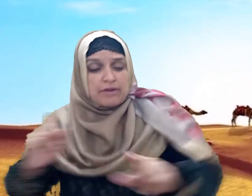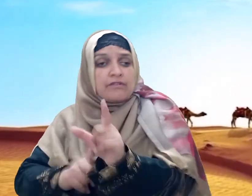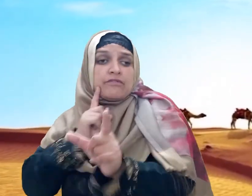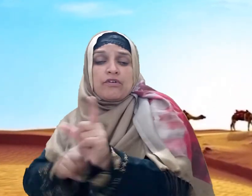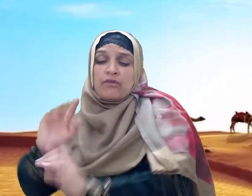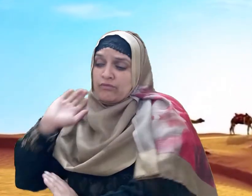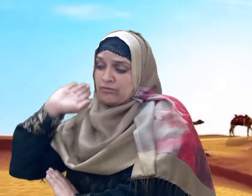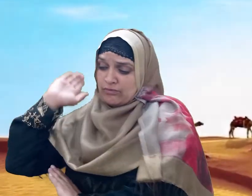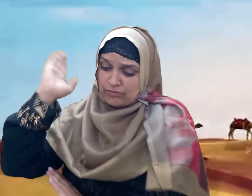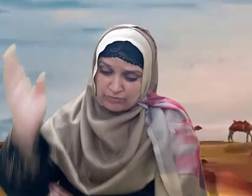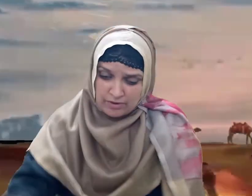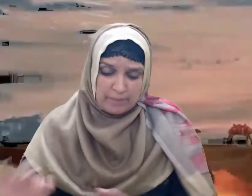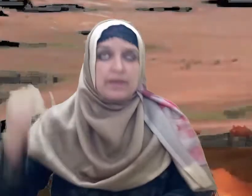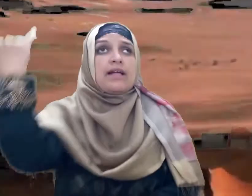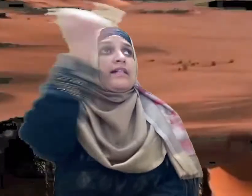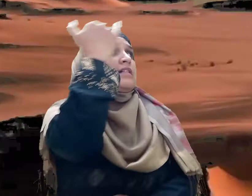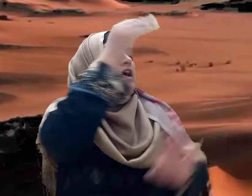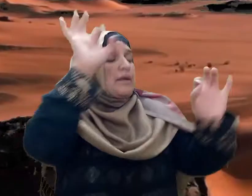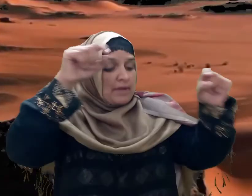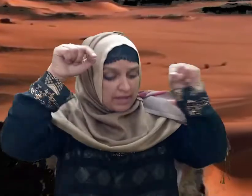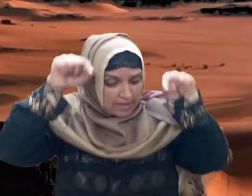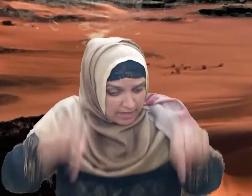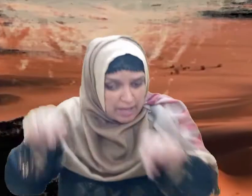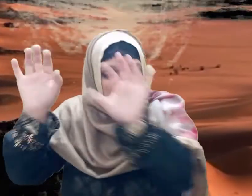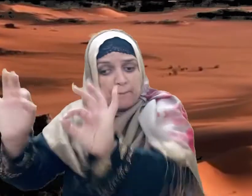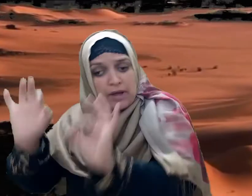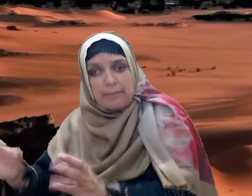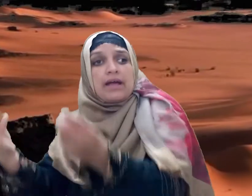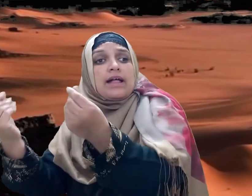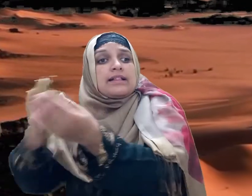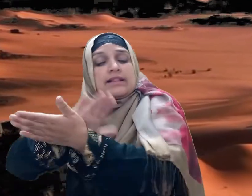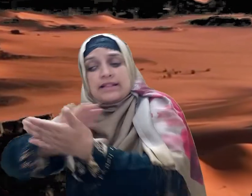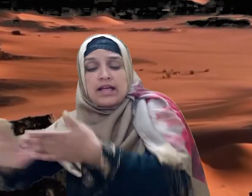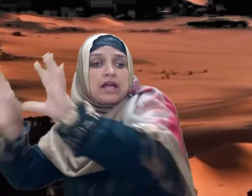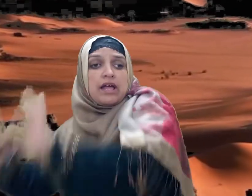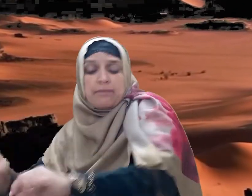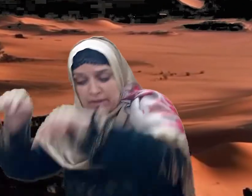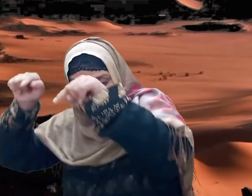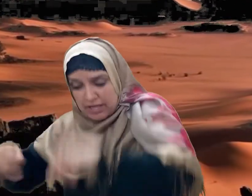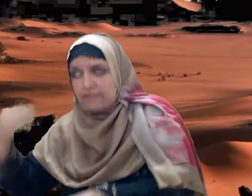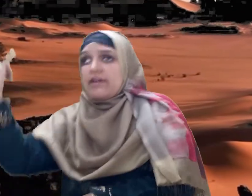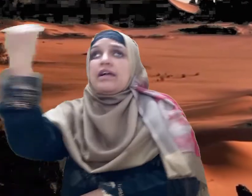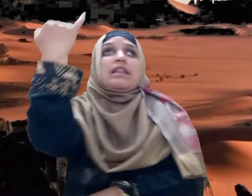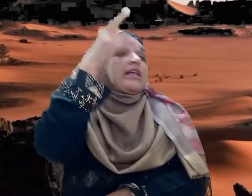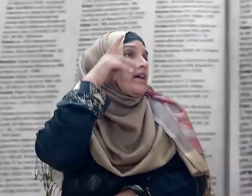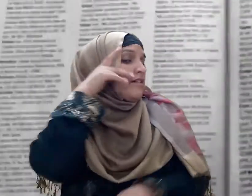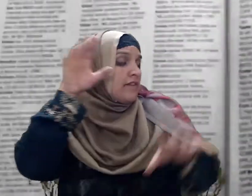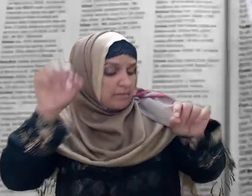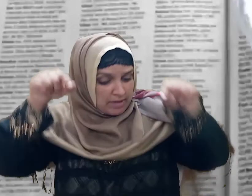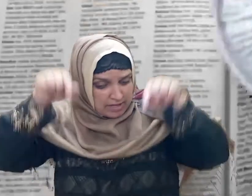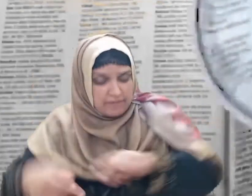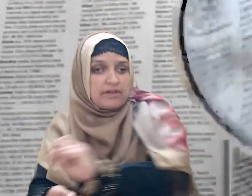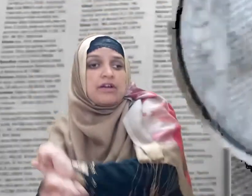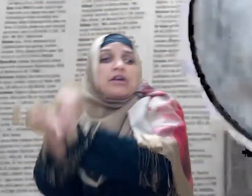قافلوں کے لیے گزرگاہ بنا ہوا ہے۔ یہ صحرا ہمیشہ سے ہی ایک ریگستان نہیں تھا، بلکہ ماہر آثار قدیمہ کو یہاں سے